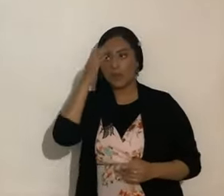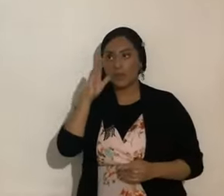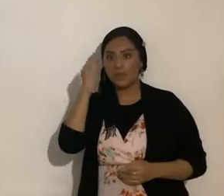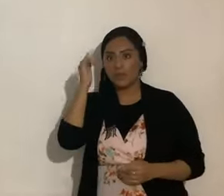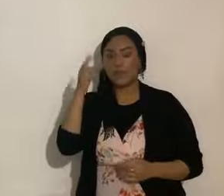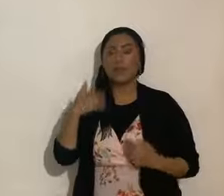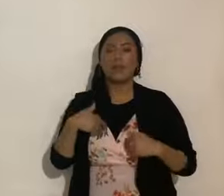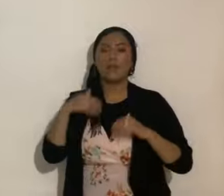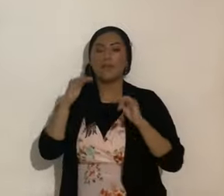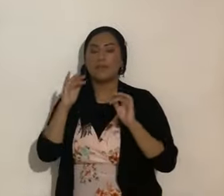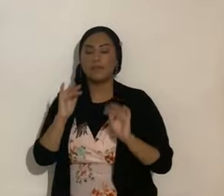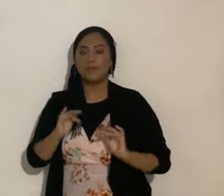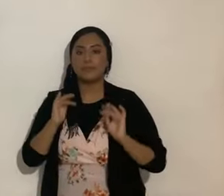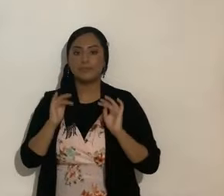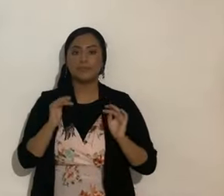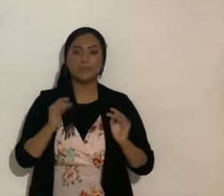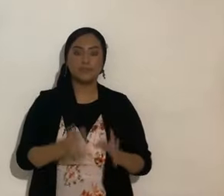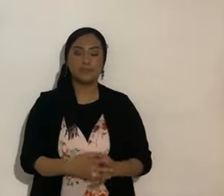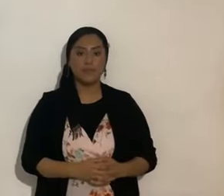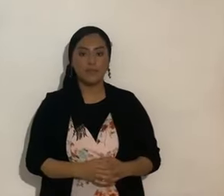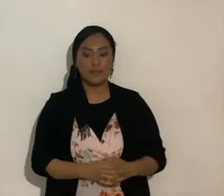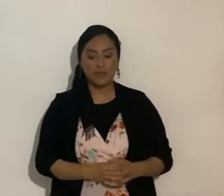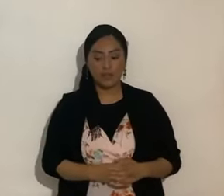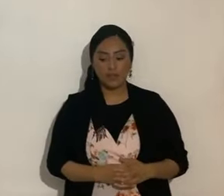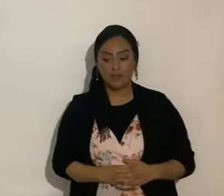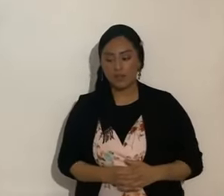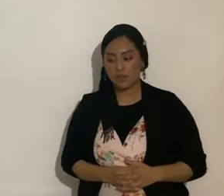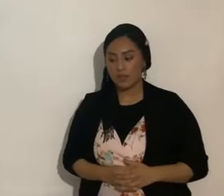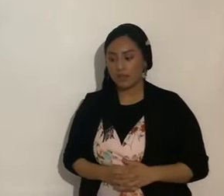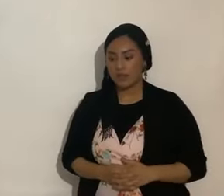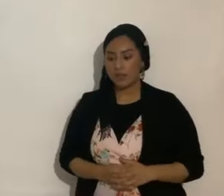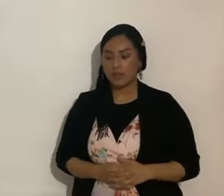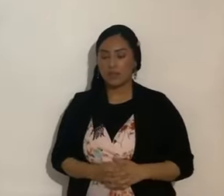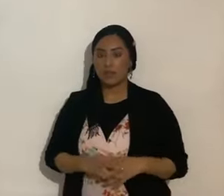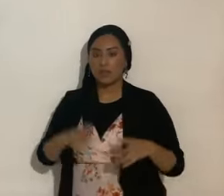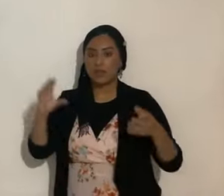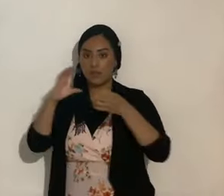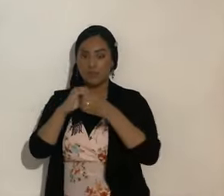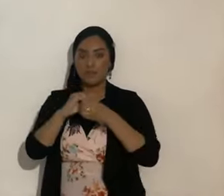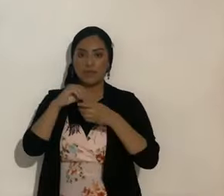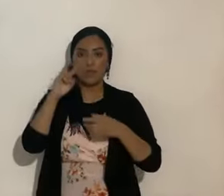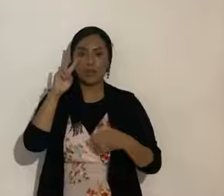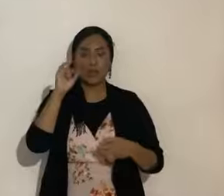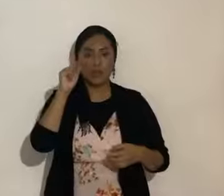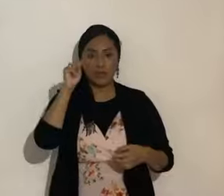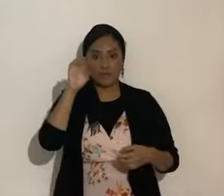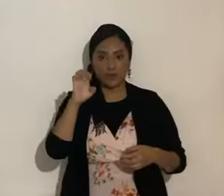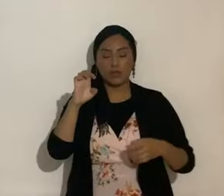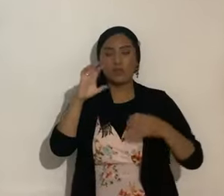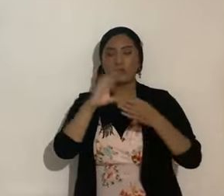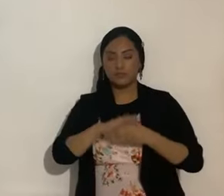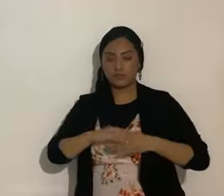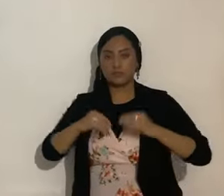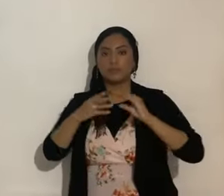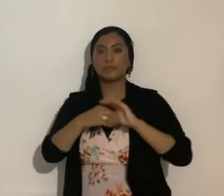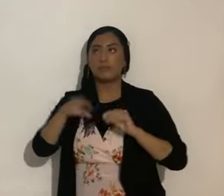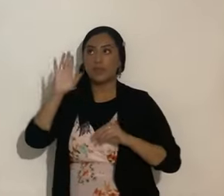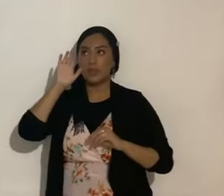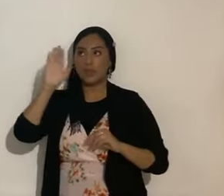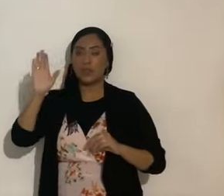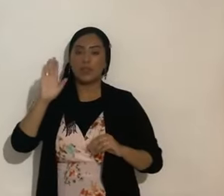tiene compasión. ¿Sí? Y entonces es que el dueño de la viña, en la parábola, él es el